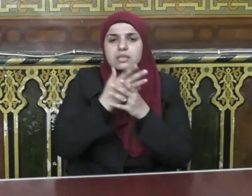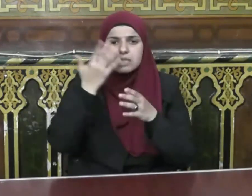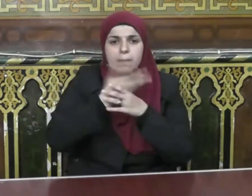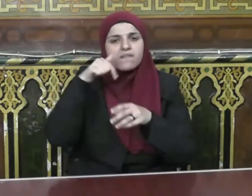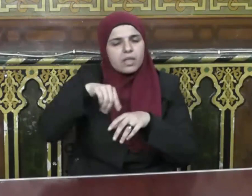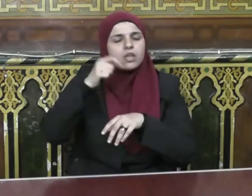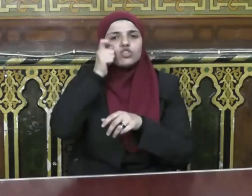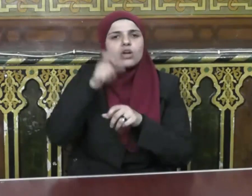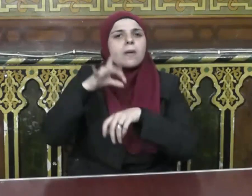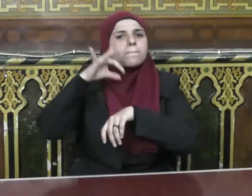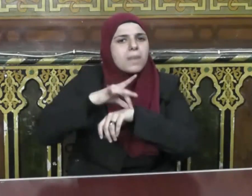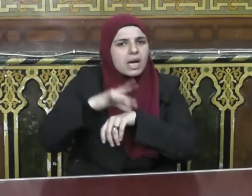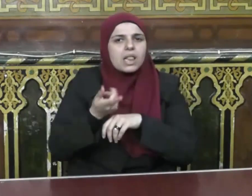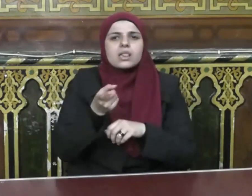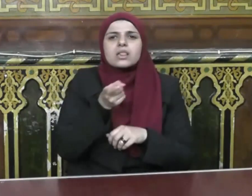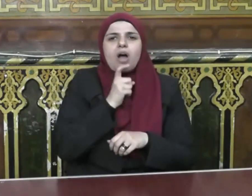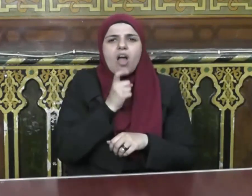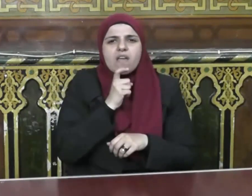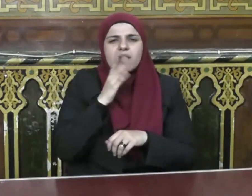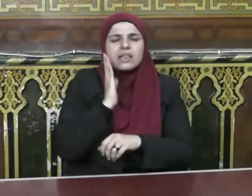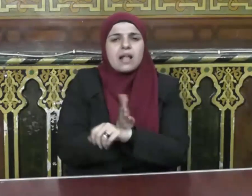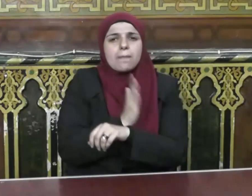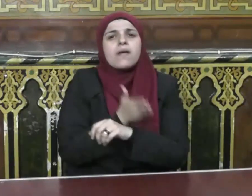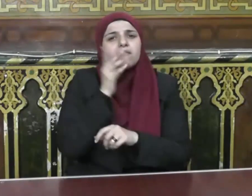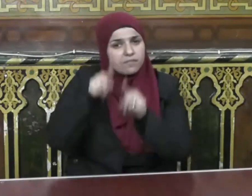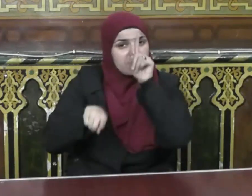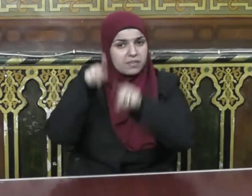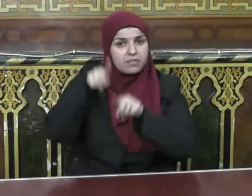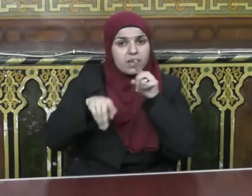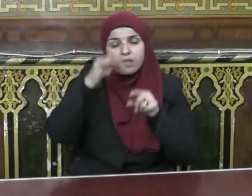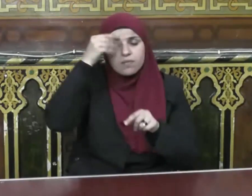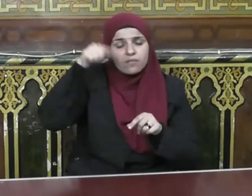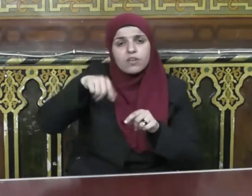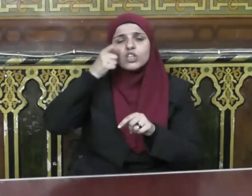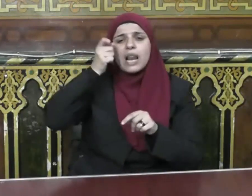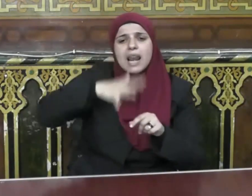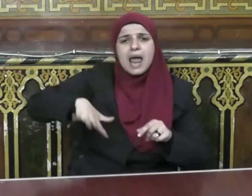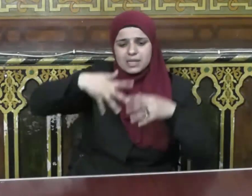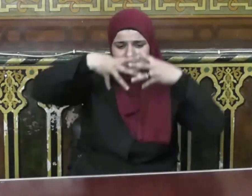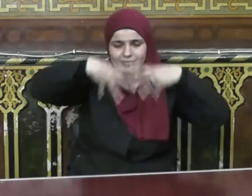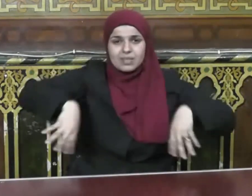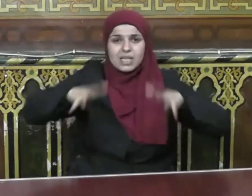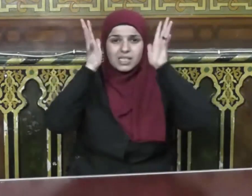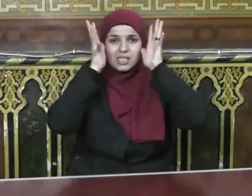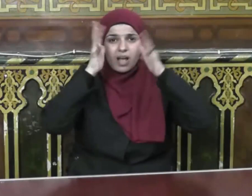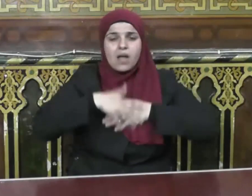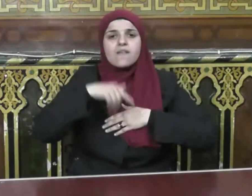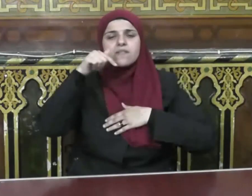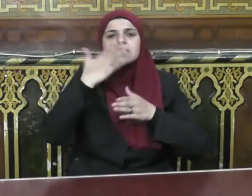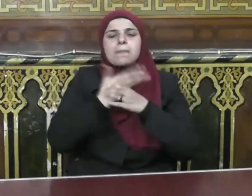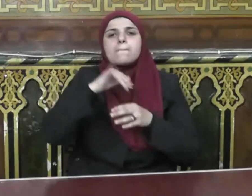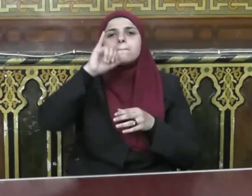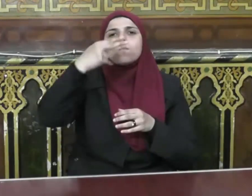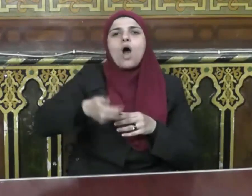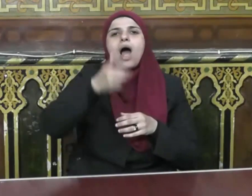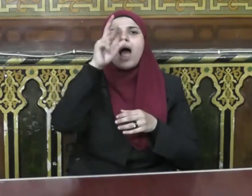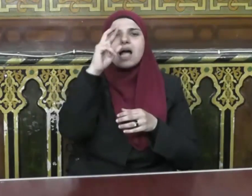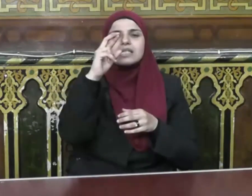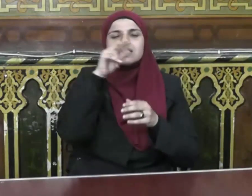المريض والضعيف وذا الحاجة. وعندما اشتكى بعض الناس من سيدنا معاذ ابن جبل رضي